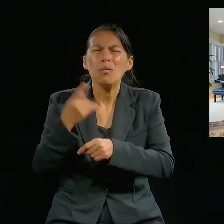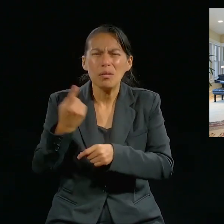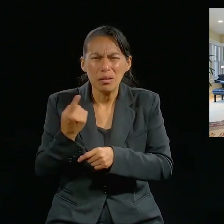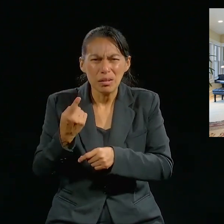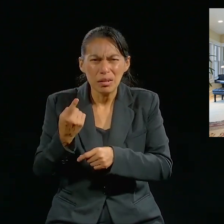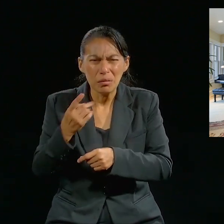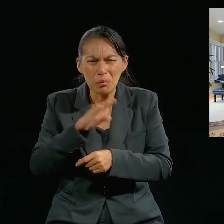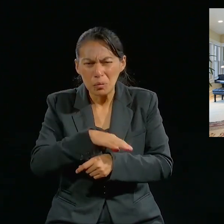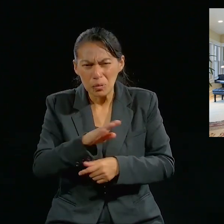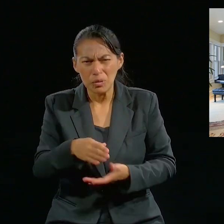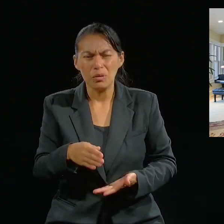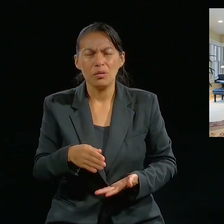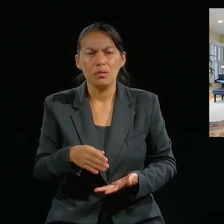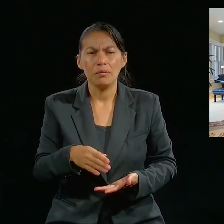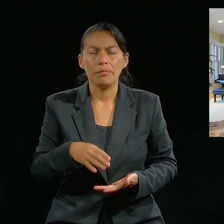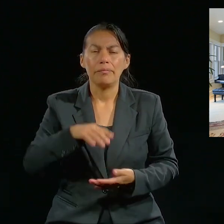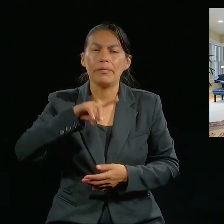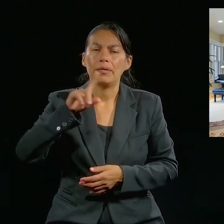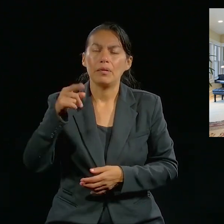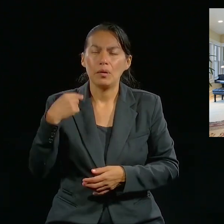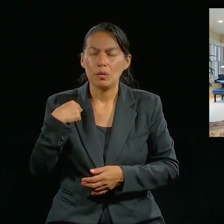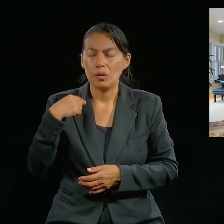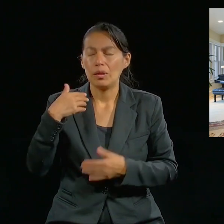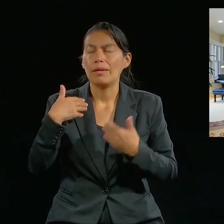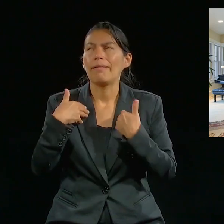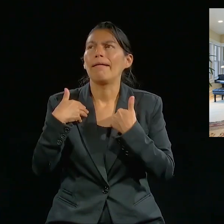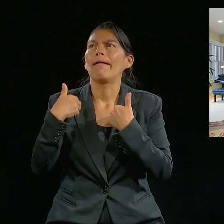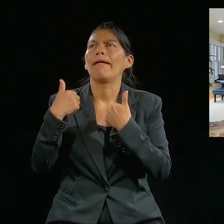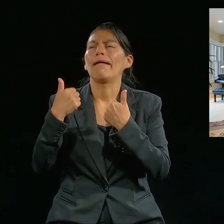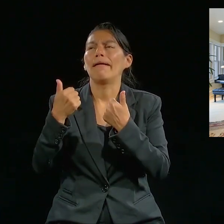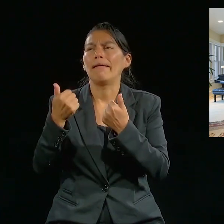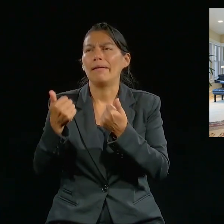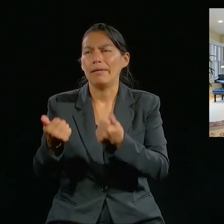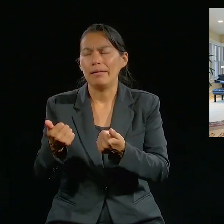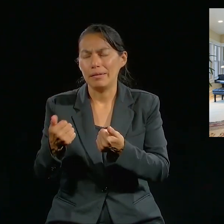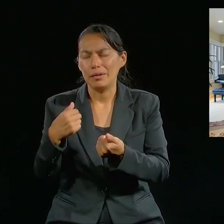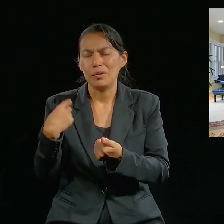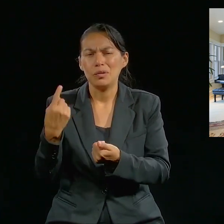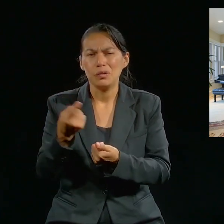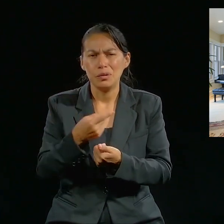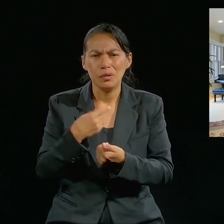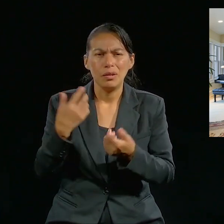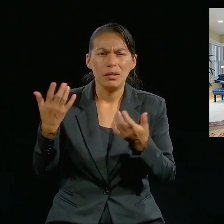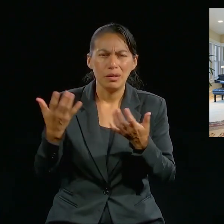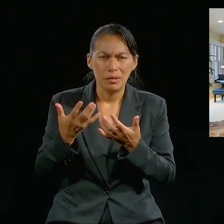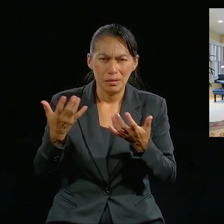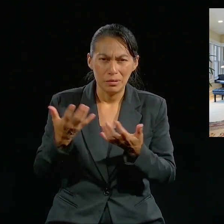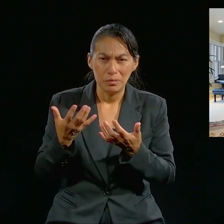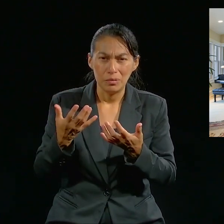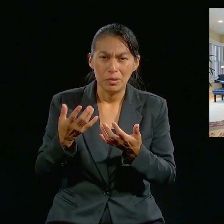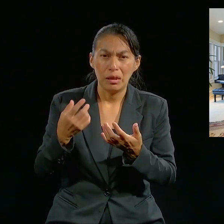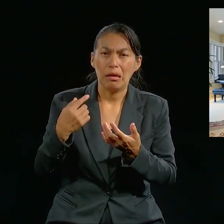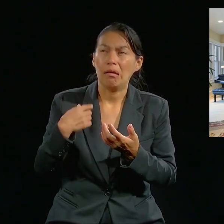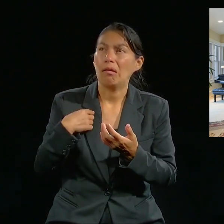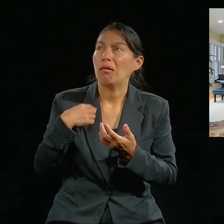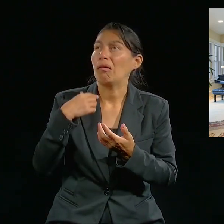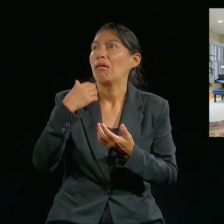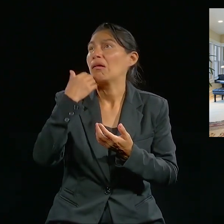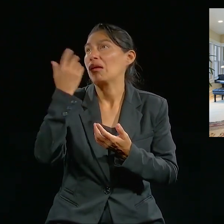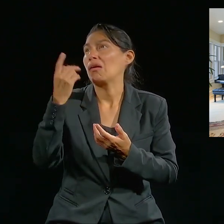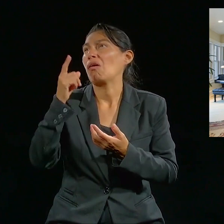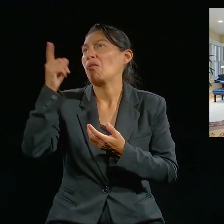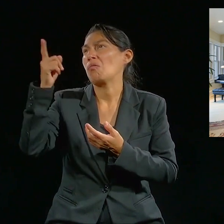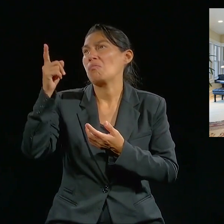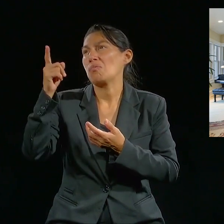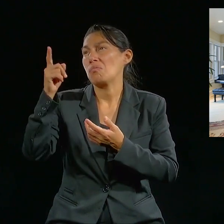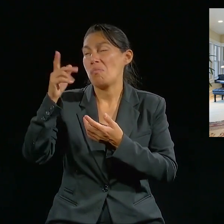Entonces, después entendí que a veces nosotros actuamos de una forma en que queremos como torcer la mano de Dios,